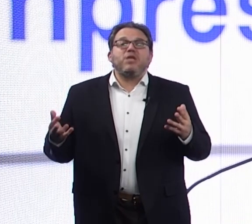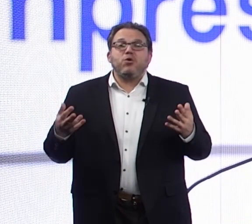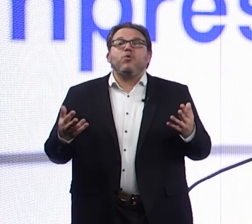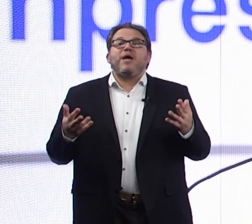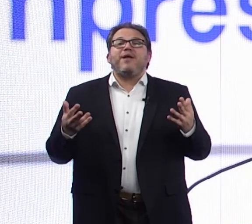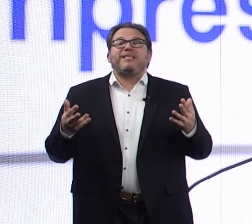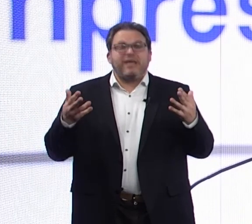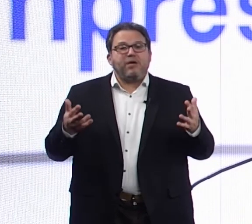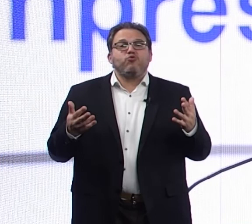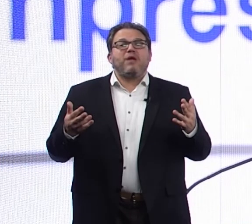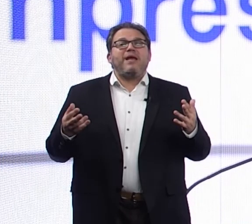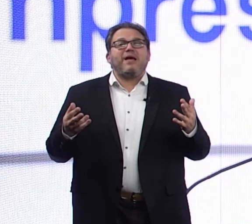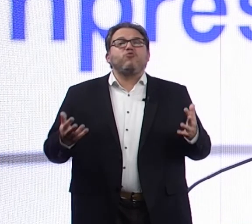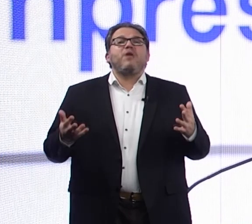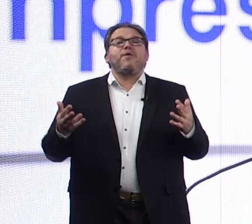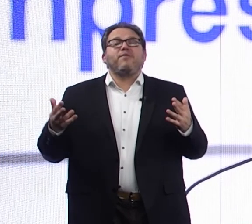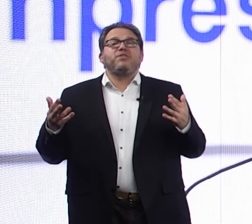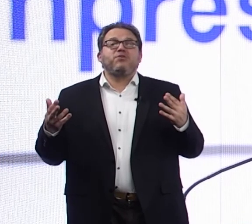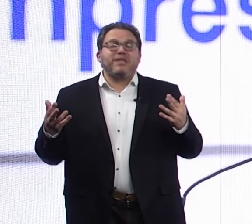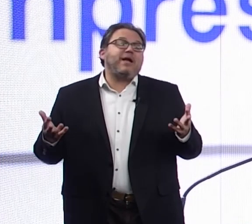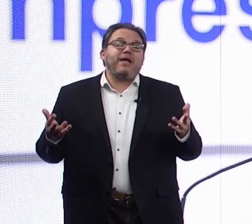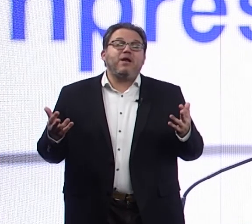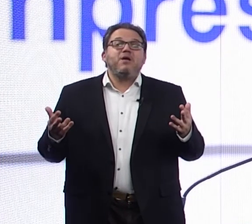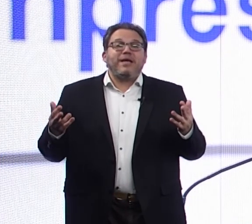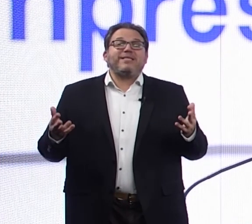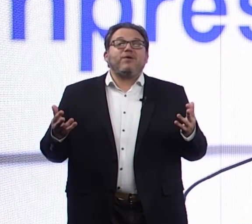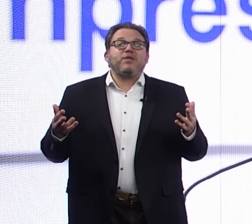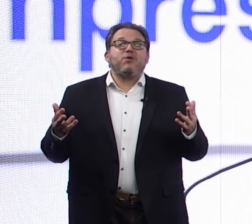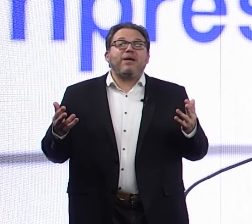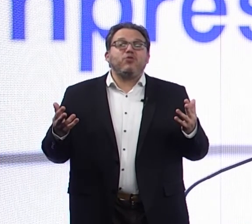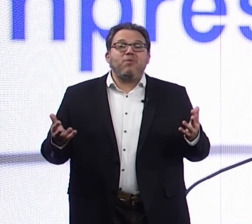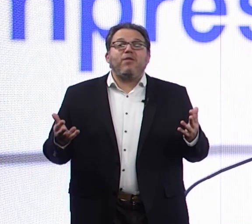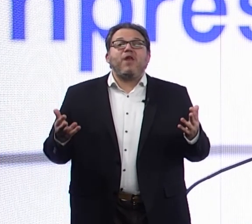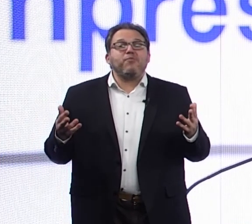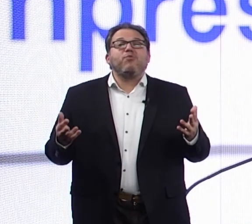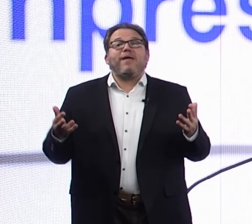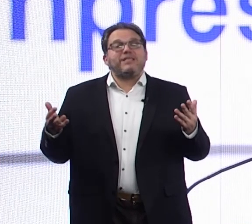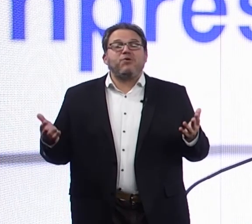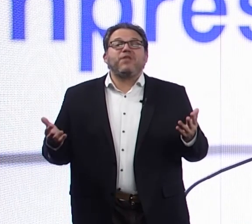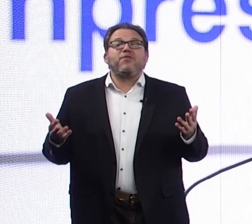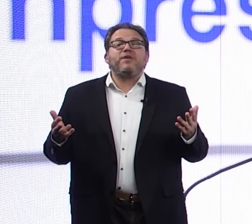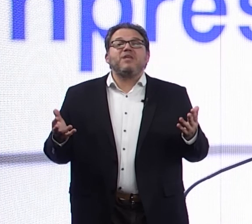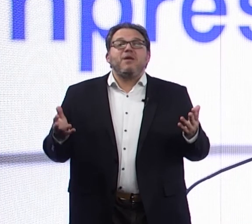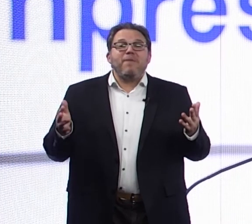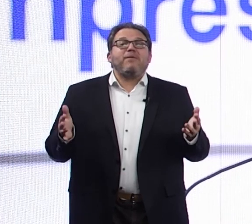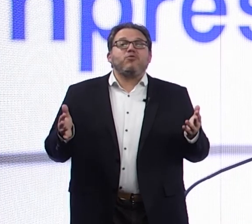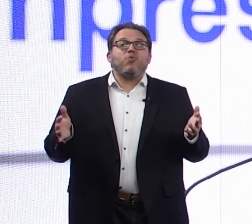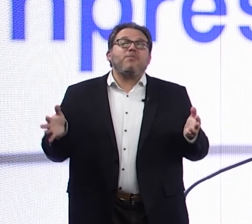esta cláusula la cláusula de revisión salarial estado ha sido lo que ha motivado la ruptura de las negociaciones veremos cuando se